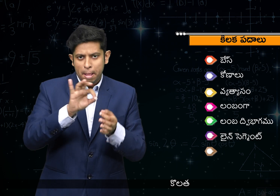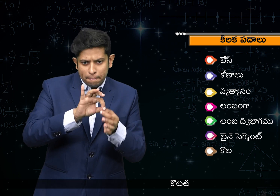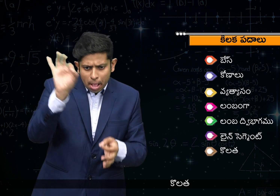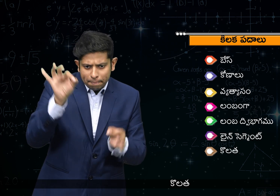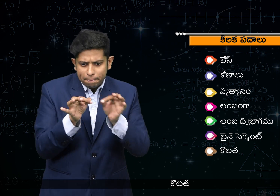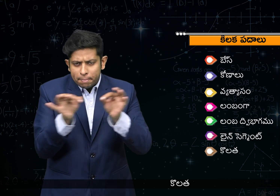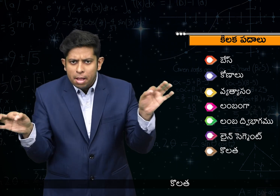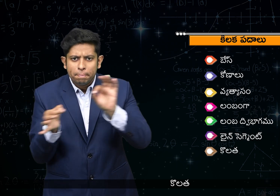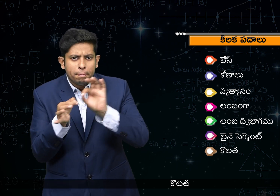కొలత,